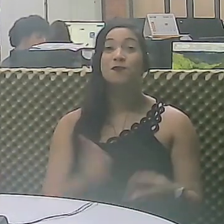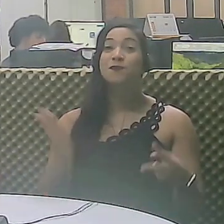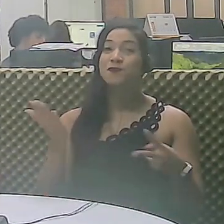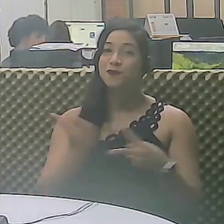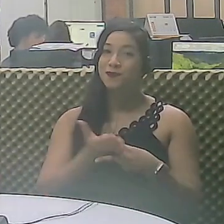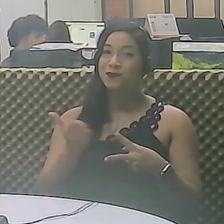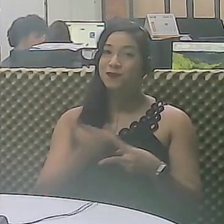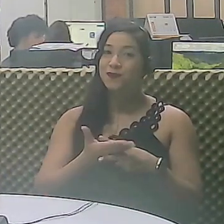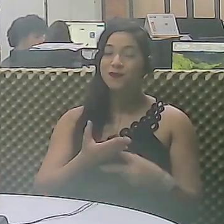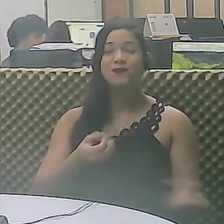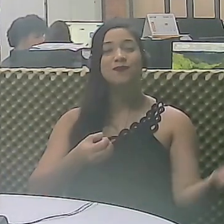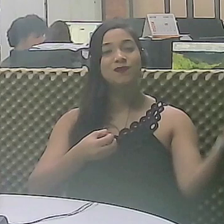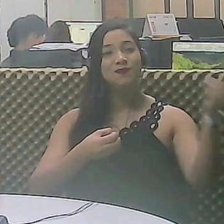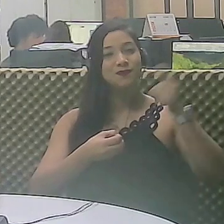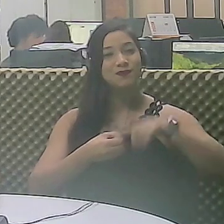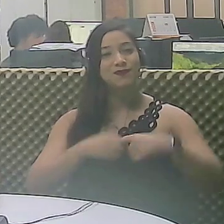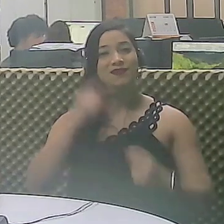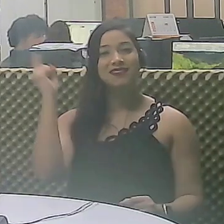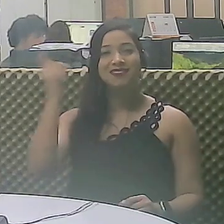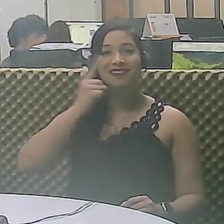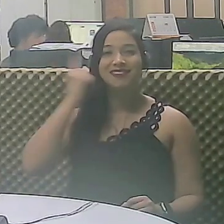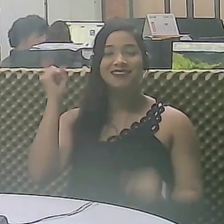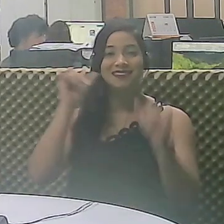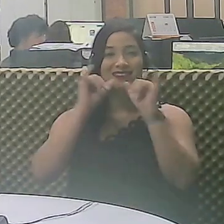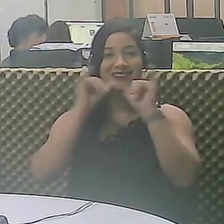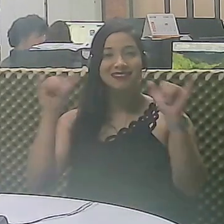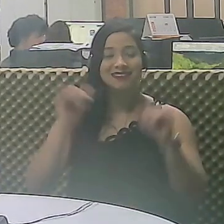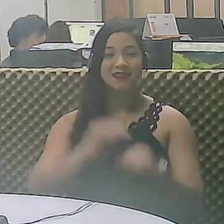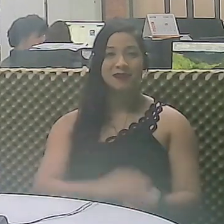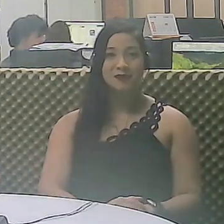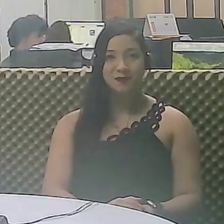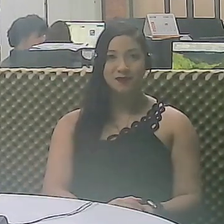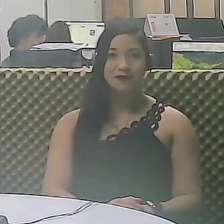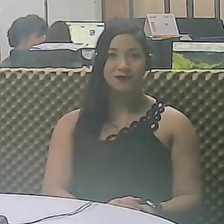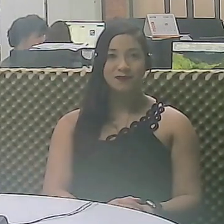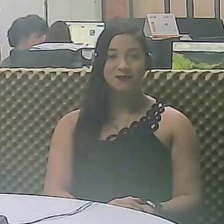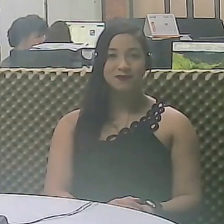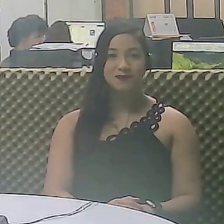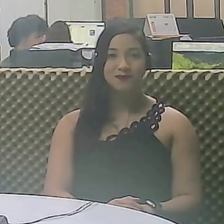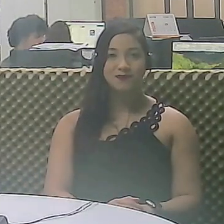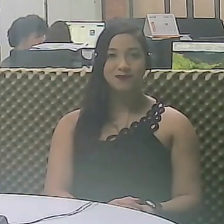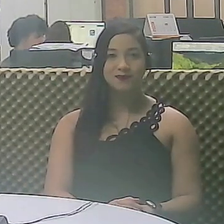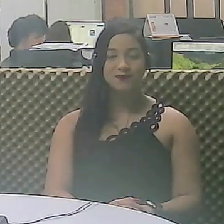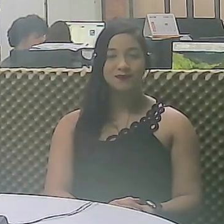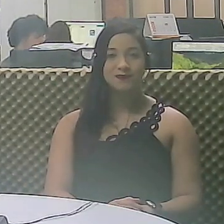Vamos agora a um breve intervalo e na volta tem giro de notícias.